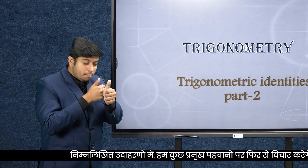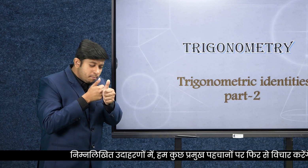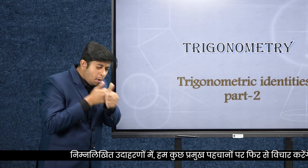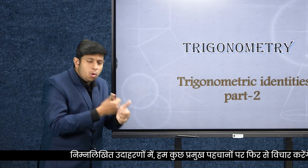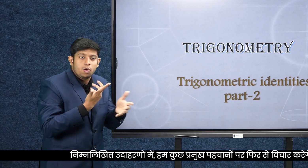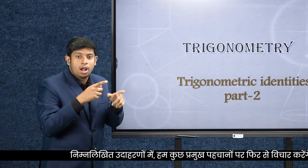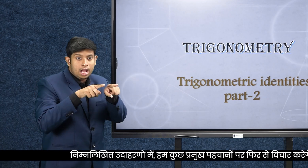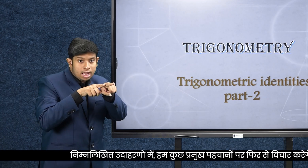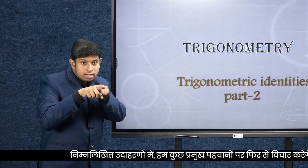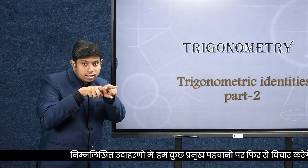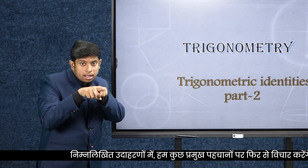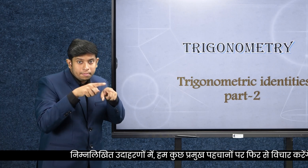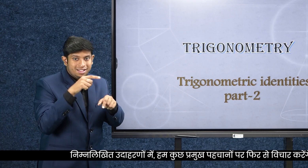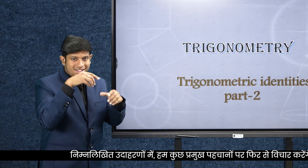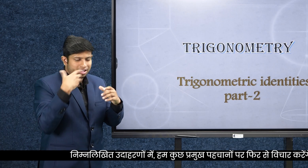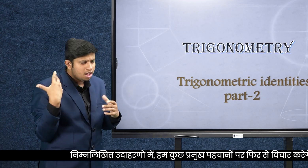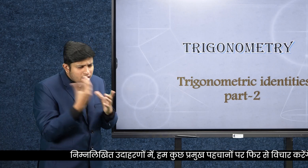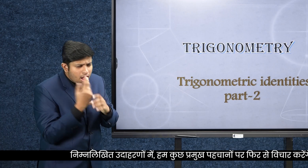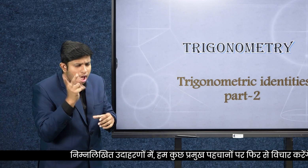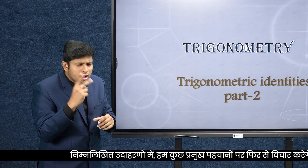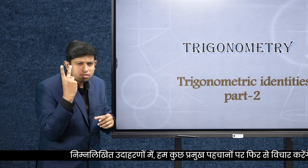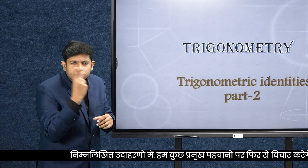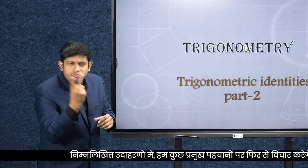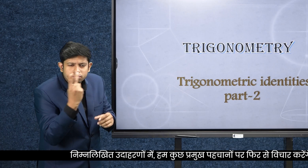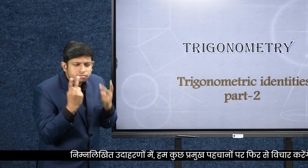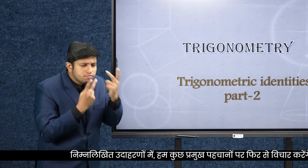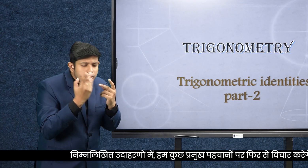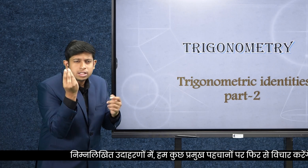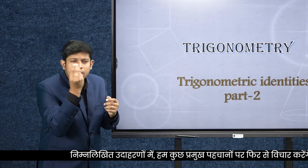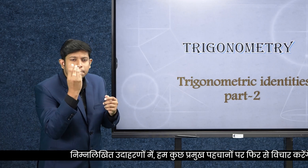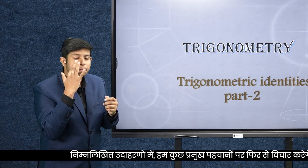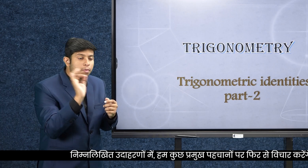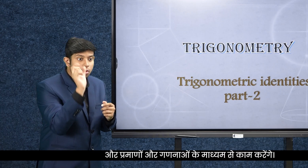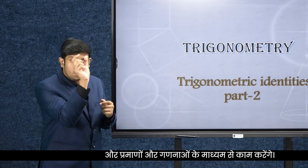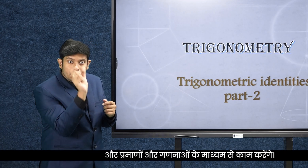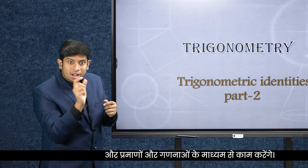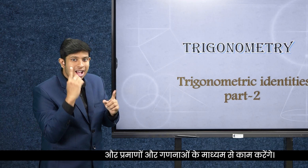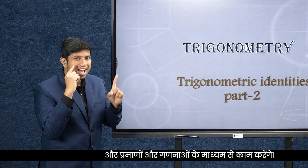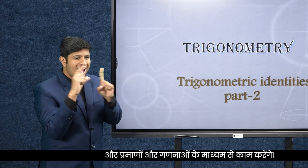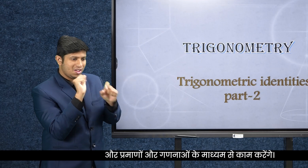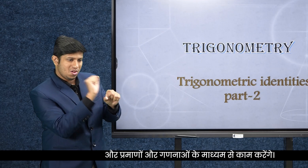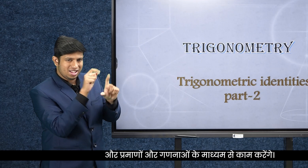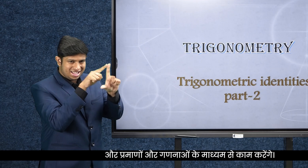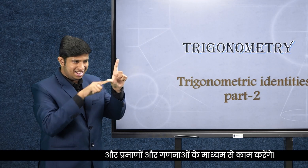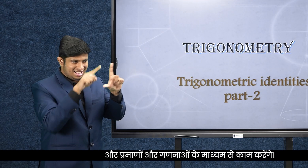निम्नलिखित उदाहरणों में हम कुछ प्रमुख पहचानों पर फिर से विचार करेंगे और प्रमाणों और गणनाओं